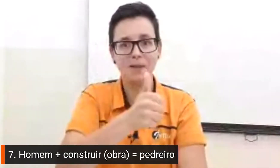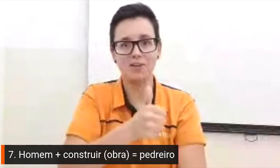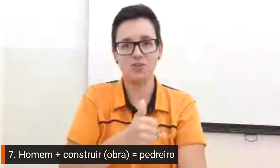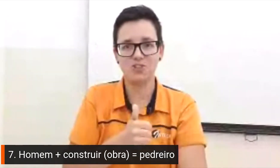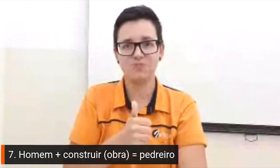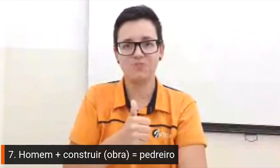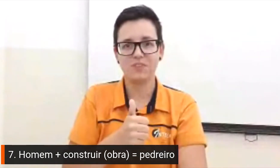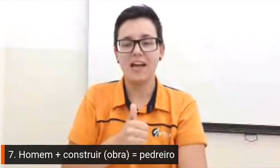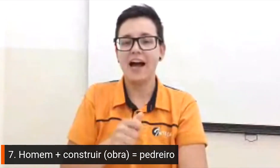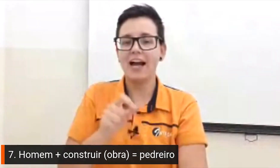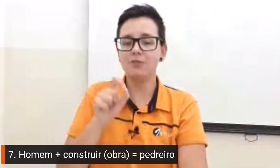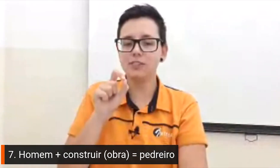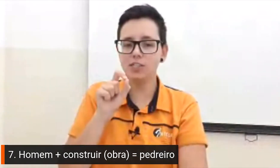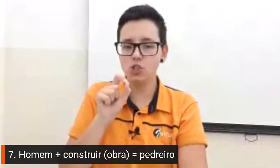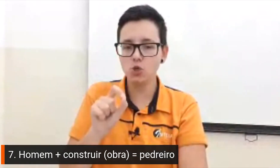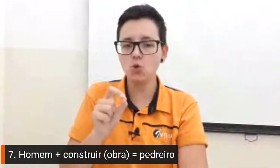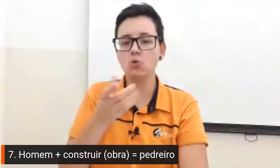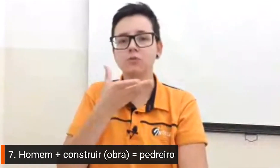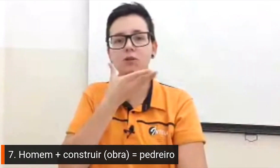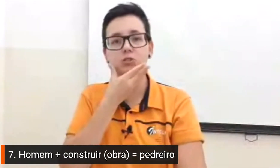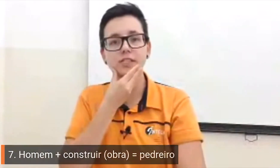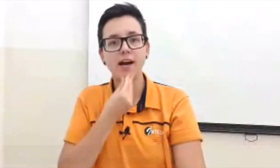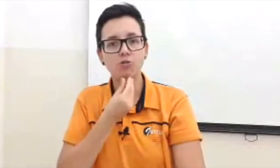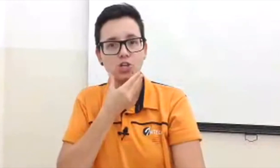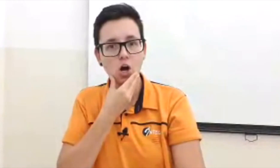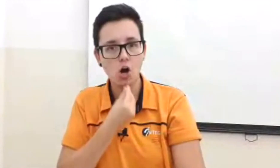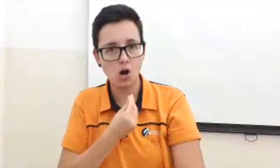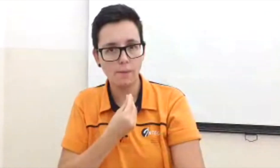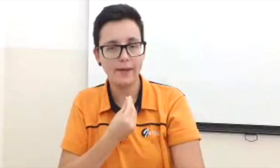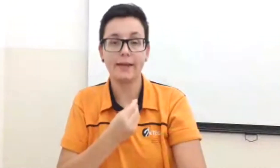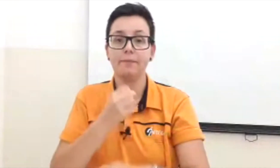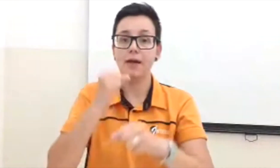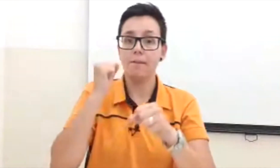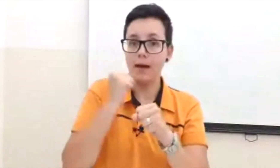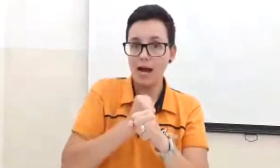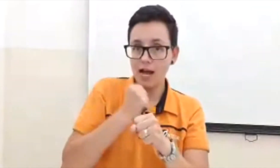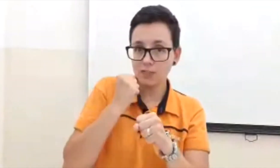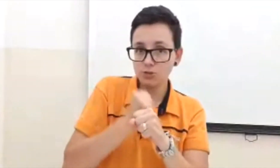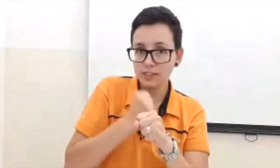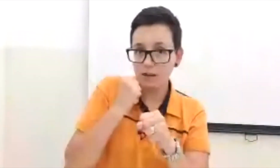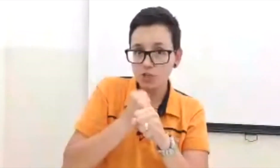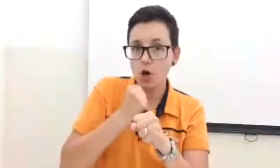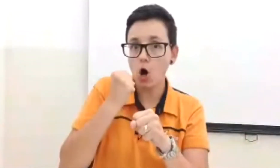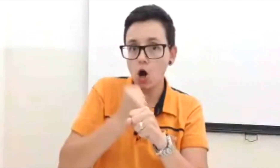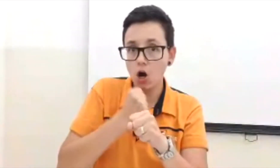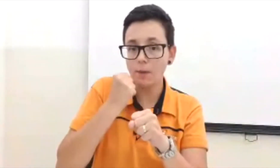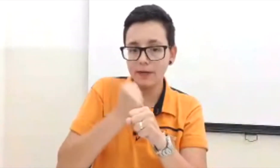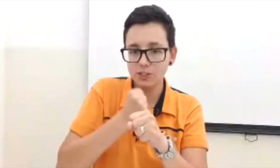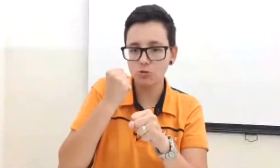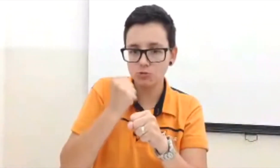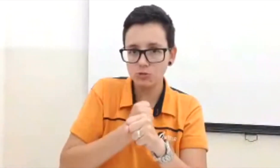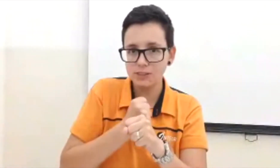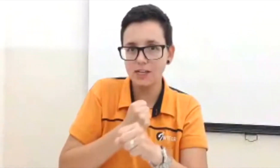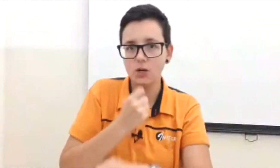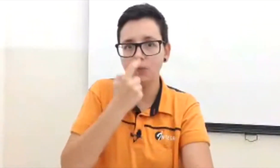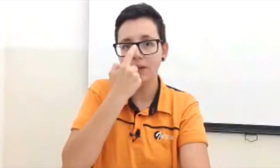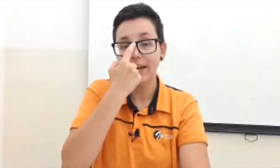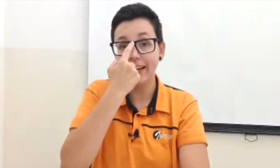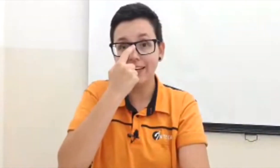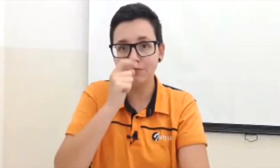Exatamente. Aí você junta o sinal de homem, mais o sinal de obra, de construção, ele